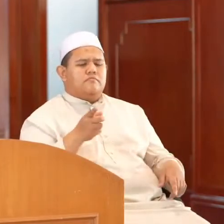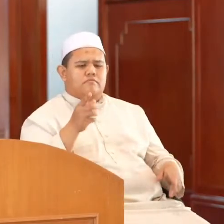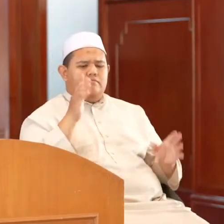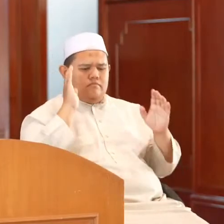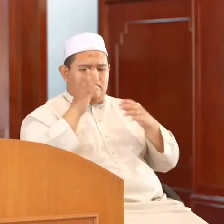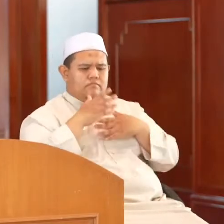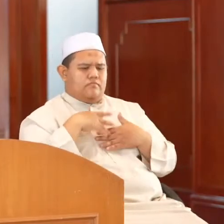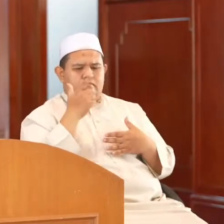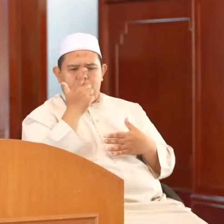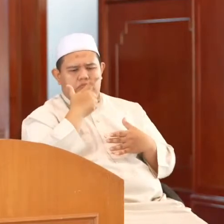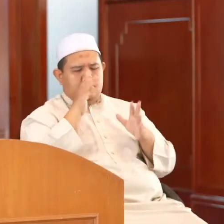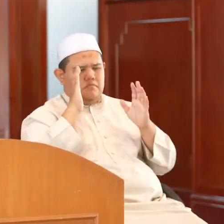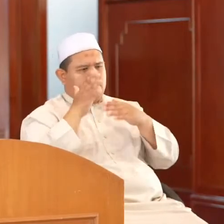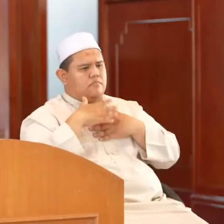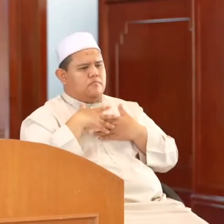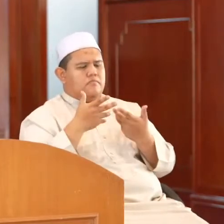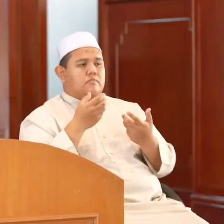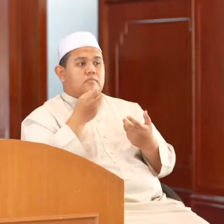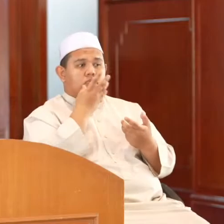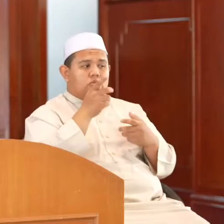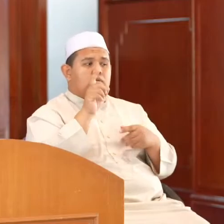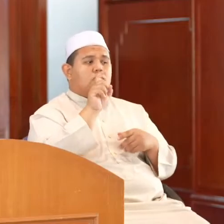"Saya tak semayang dia."